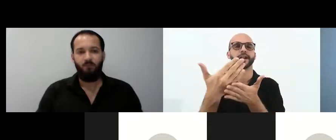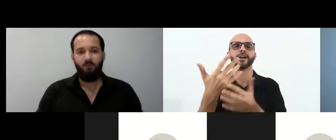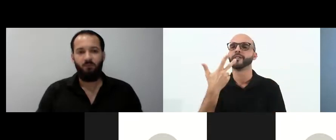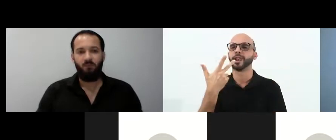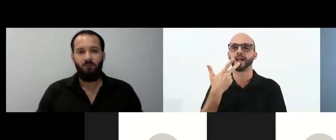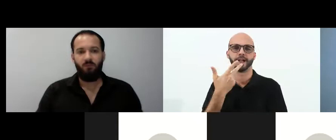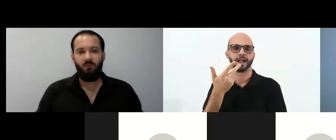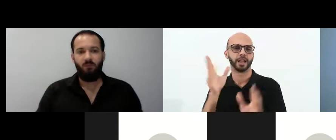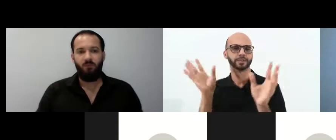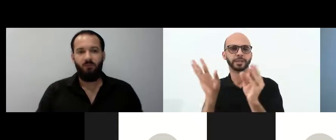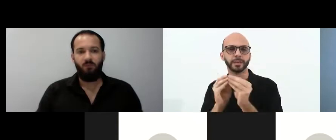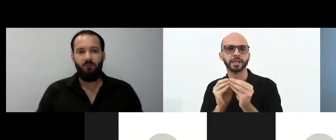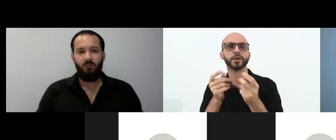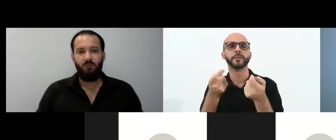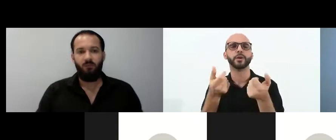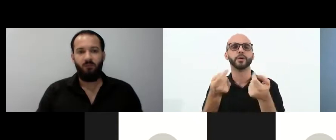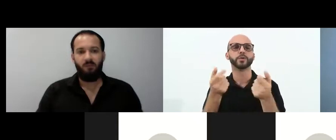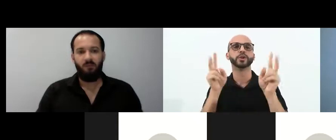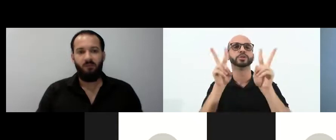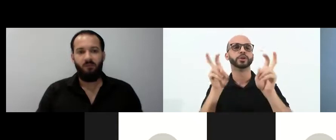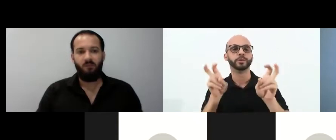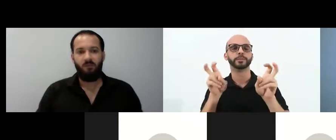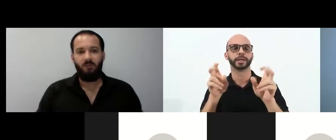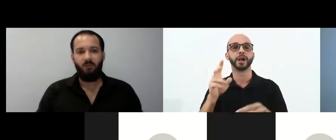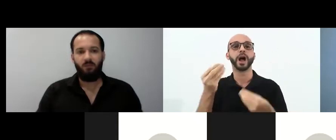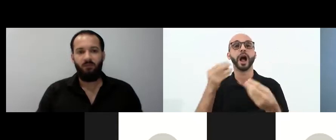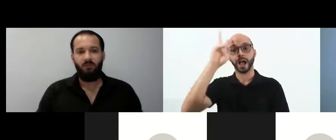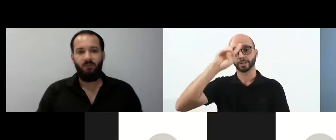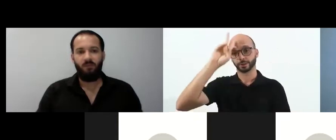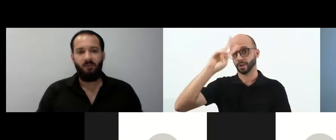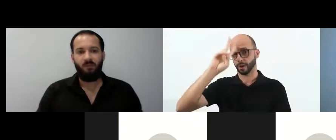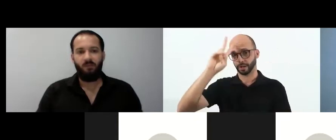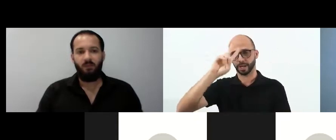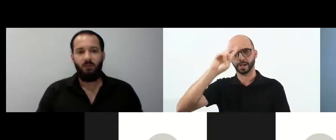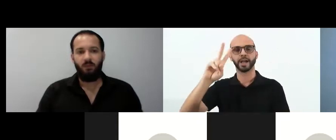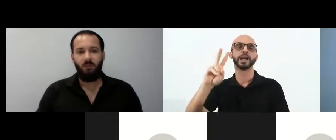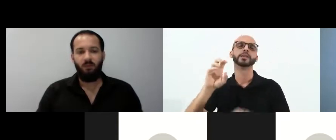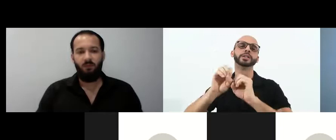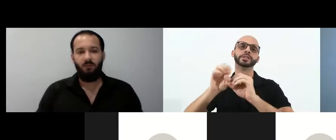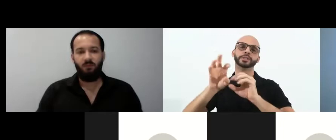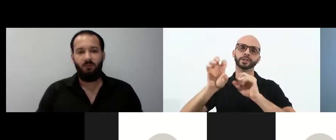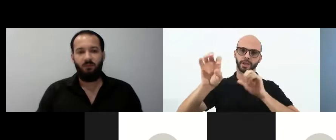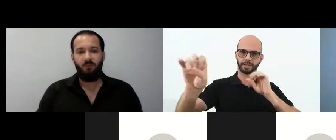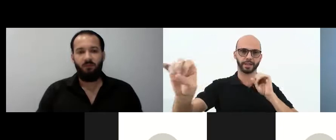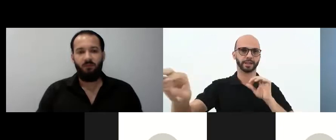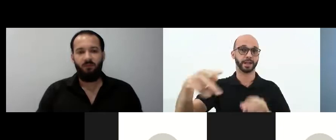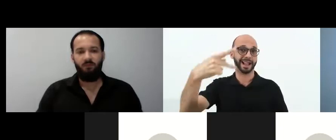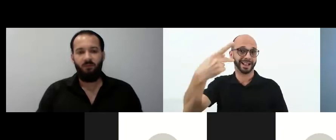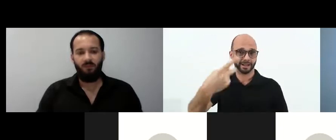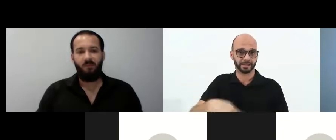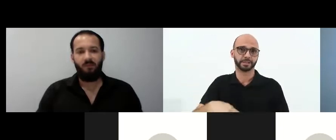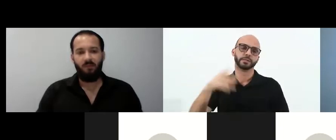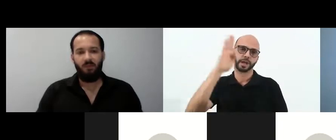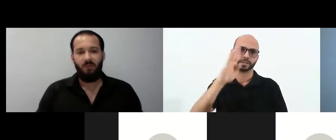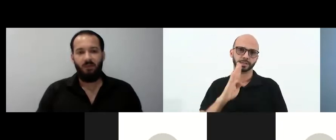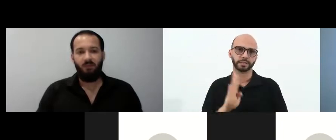Então, vou começar falando resumidamente sobre um pouquinho da minha história